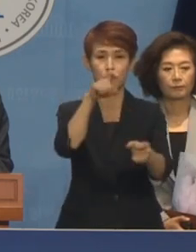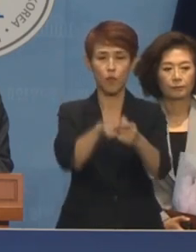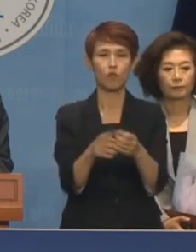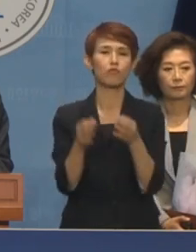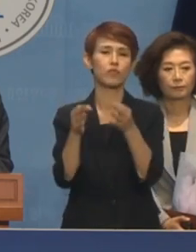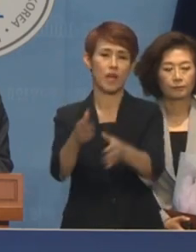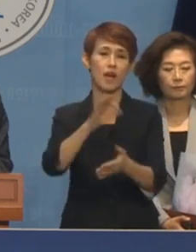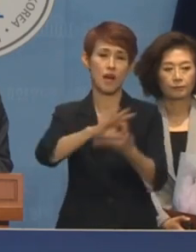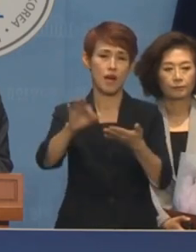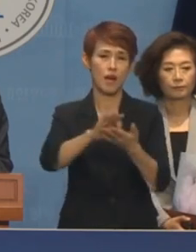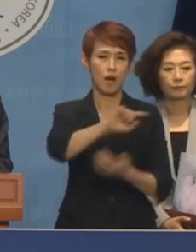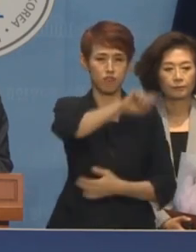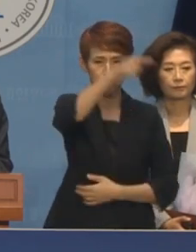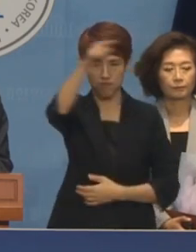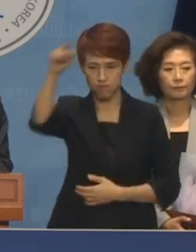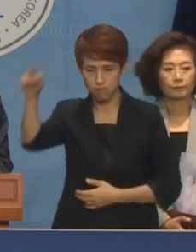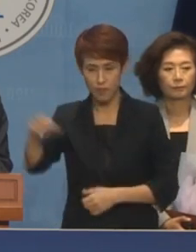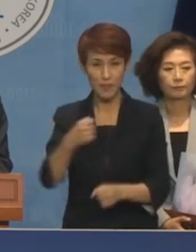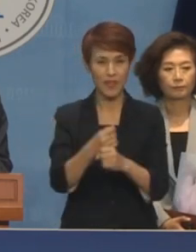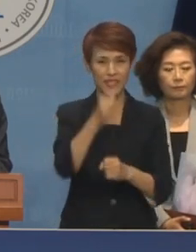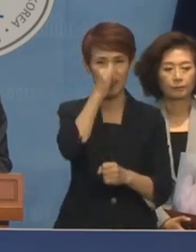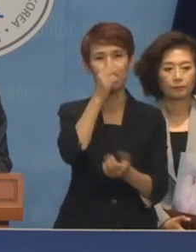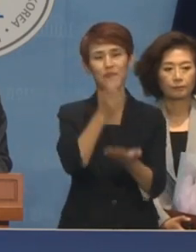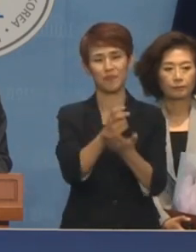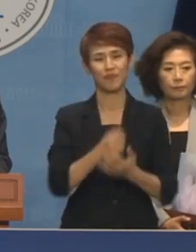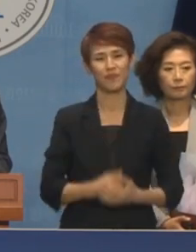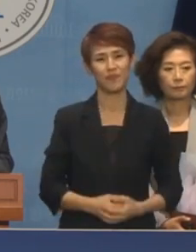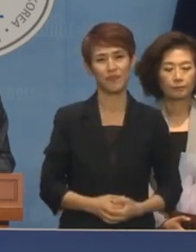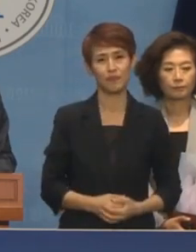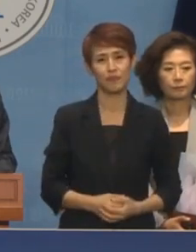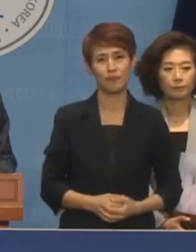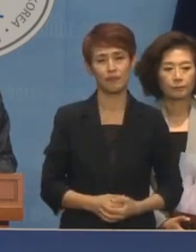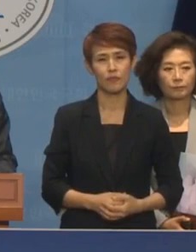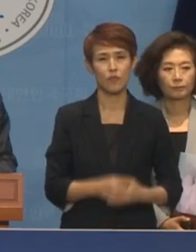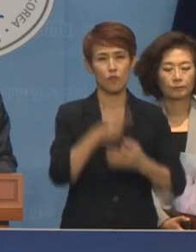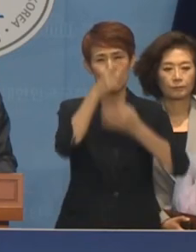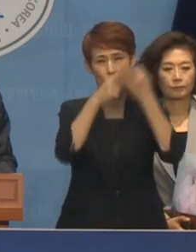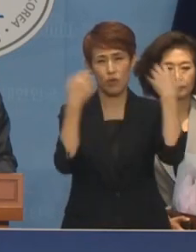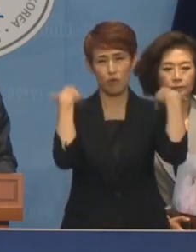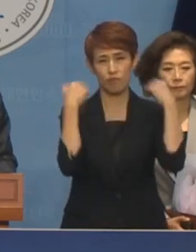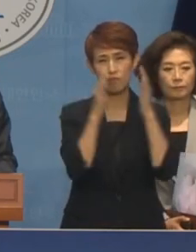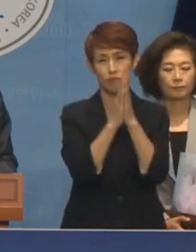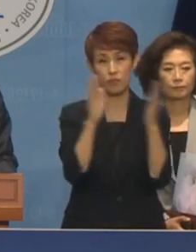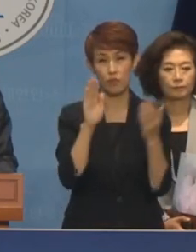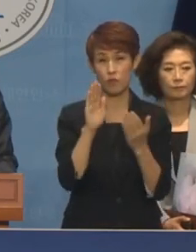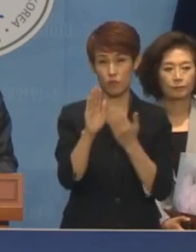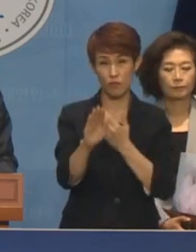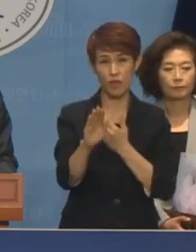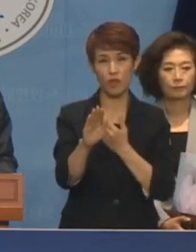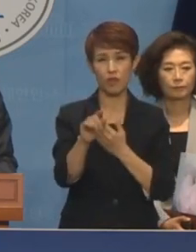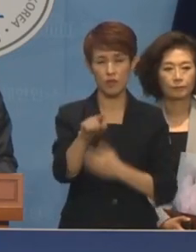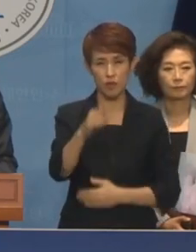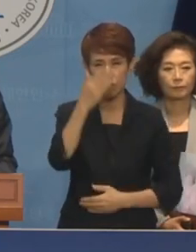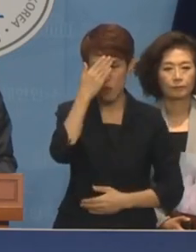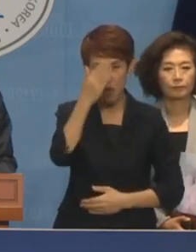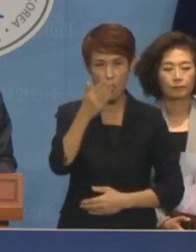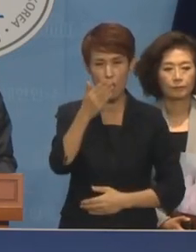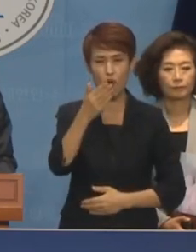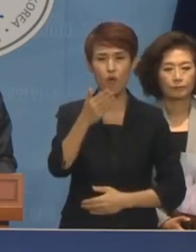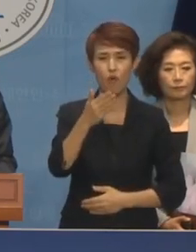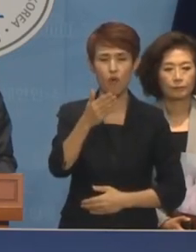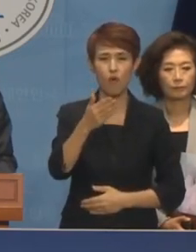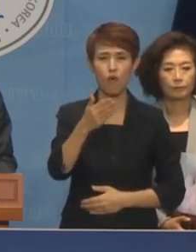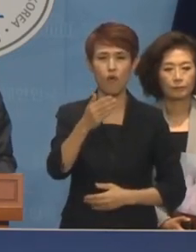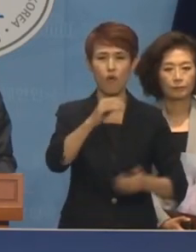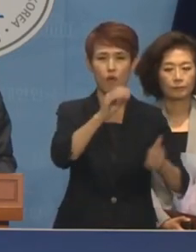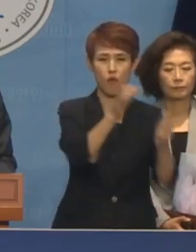쓰게 하는 선순환을 만드는 취지의 제도입니다. 그런데 윤석열 정부가 들어선 이후에 무상할당 비율을 줄이지 않고 있어서